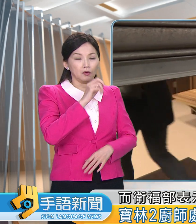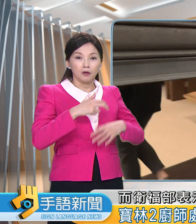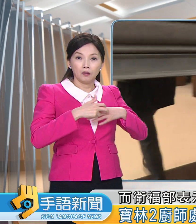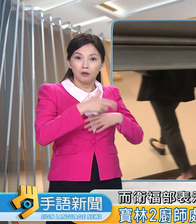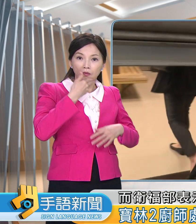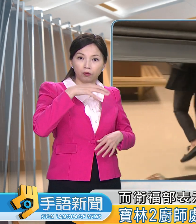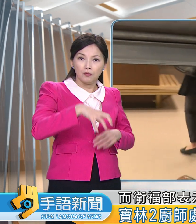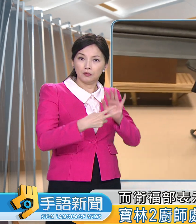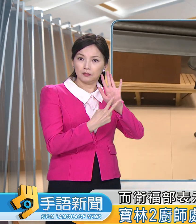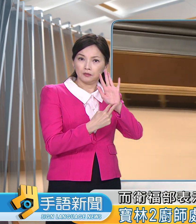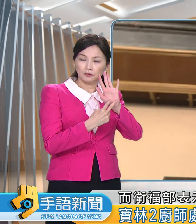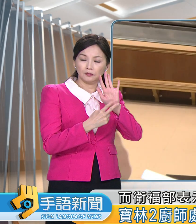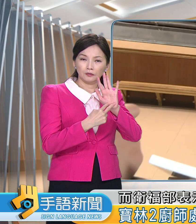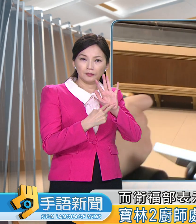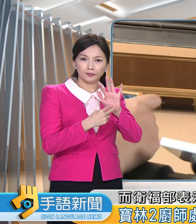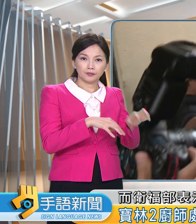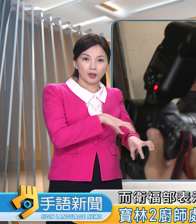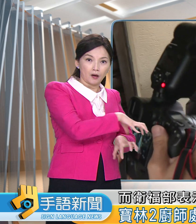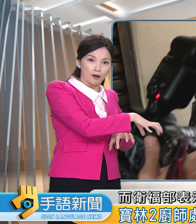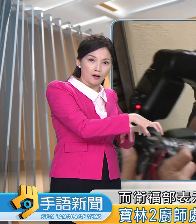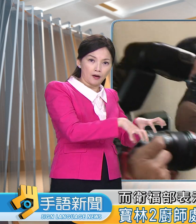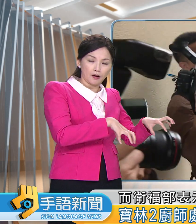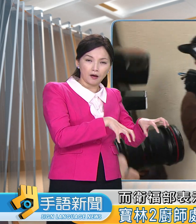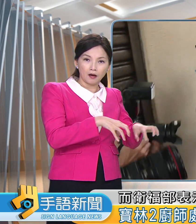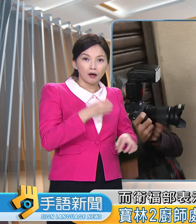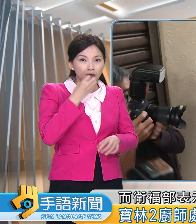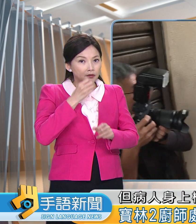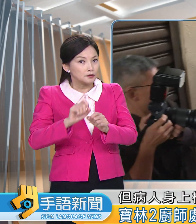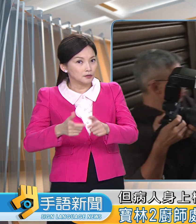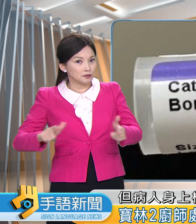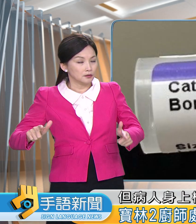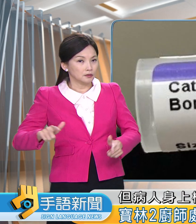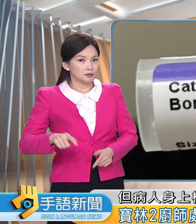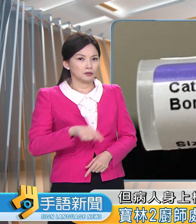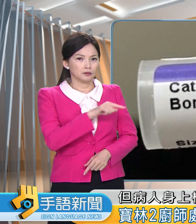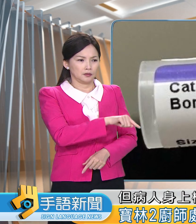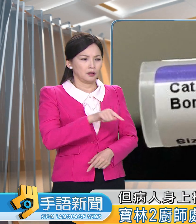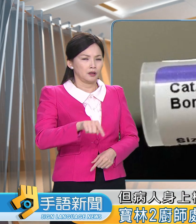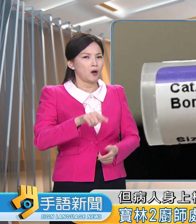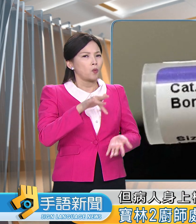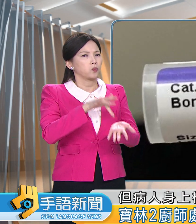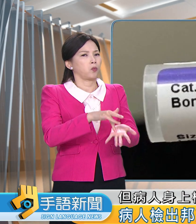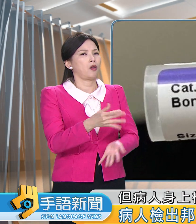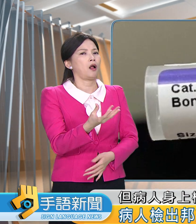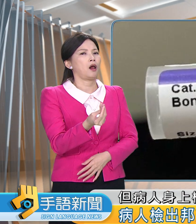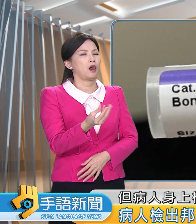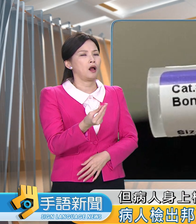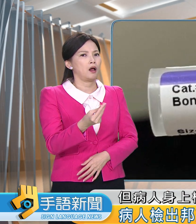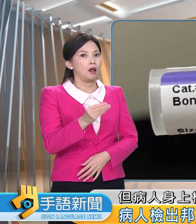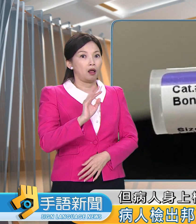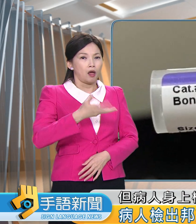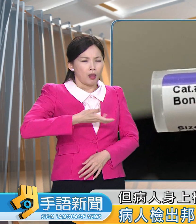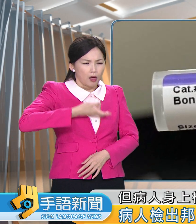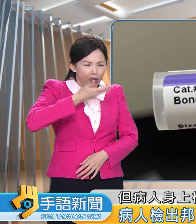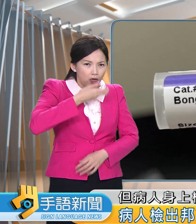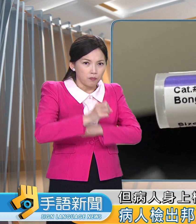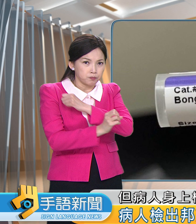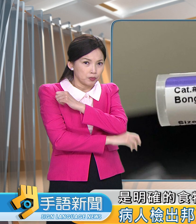虽然环境和食材都没有采到，但是病人的身上检出了邦克列酸，